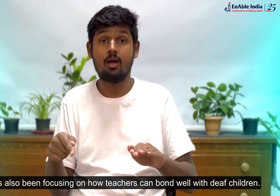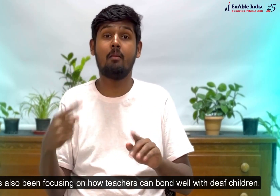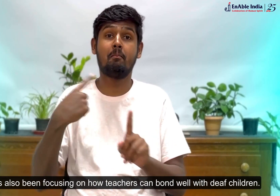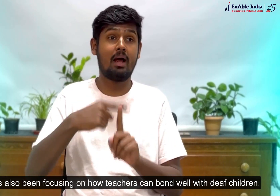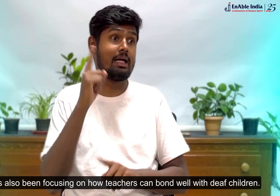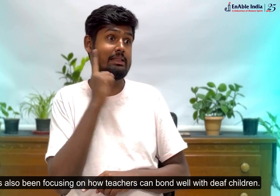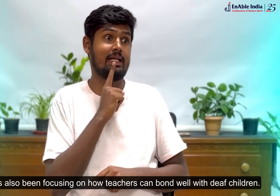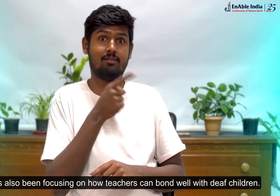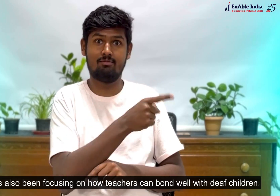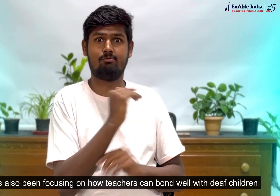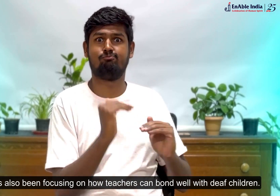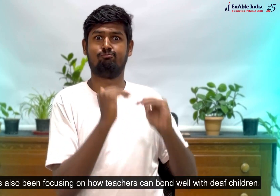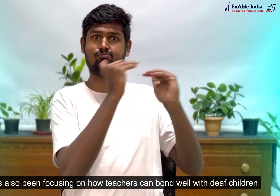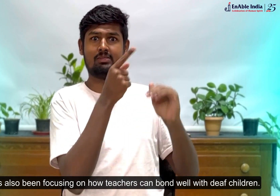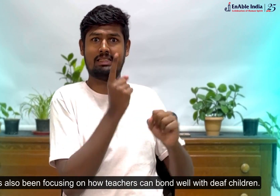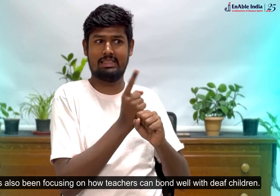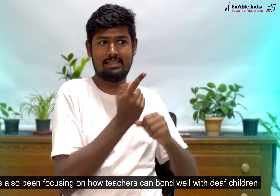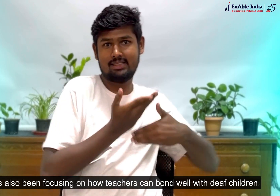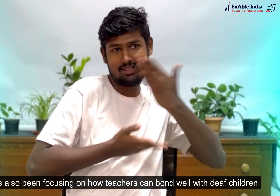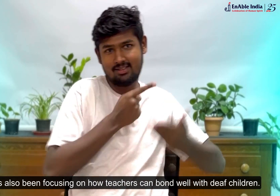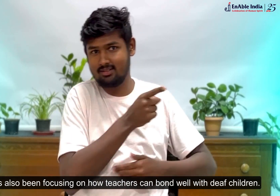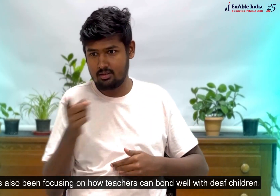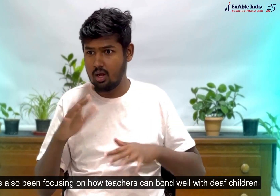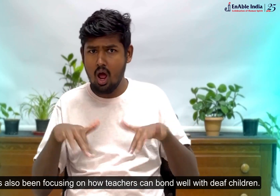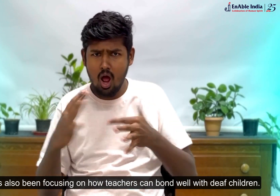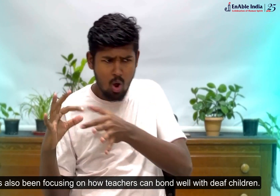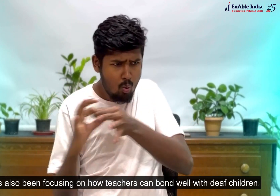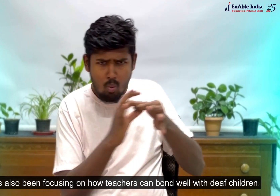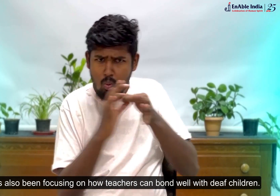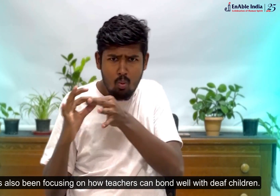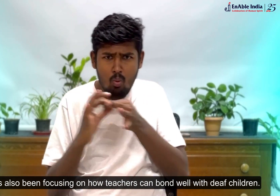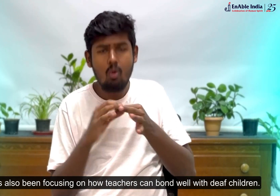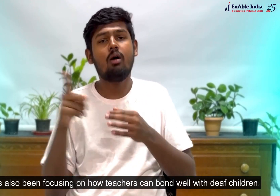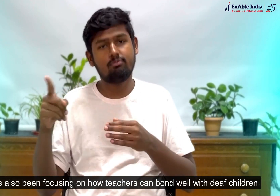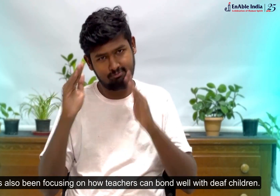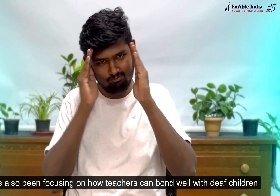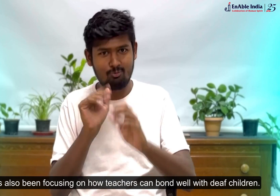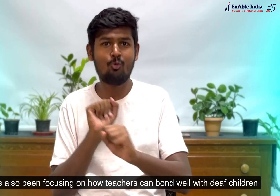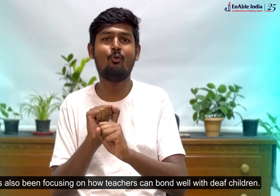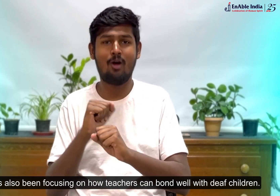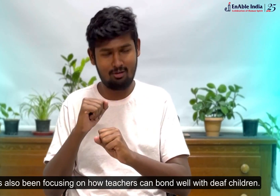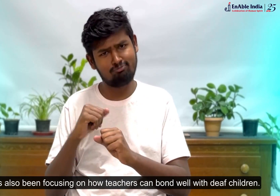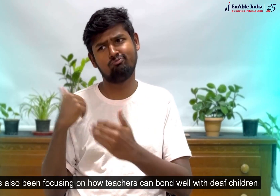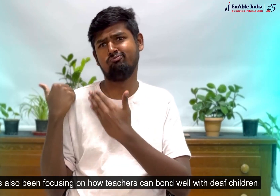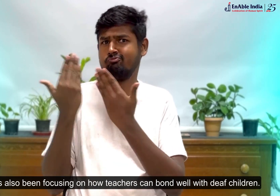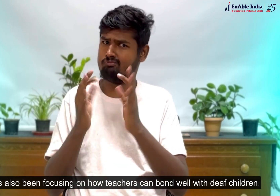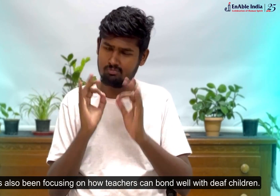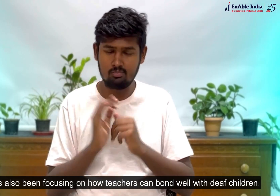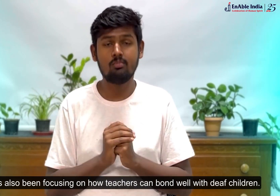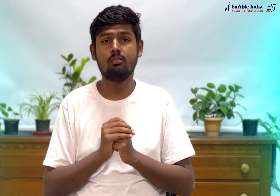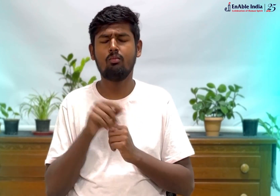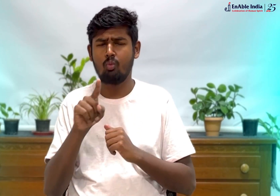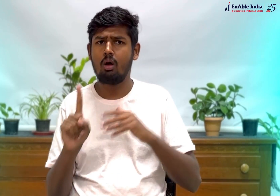कर दिया। वह इस बात पर भी ध्यान केंद्रित कर रहे हैं कि शिक्षक बधिर बच्चों के साथ कैसे अच्छा संबंध बना सकते